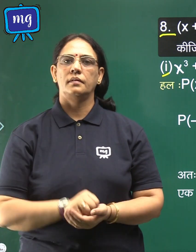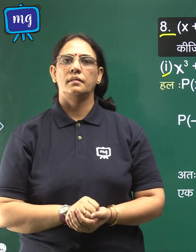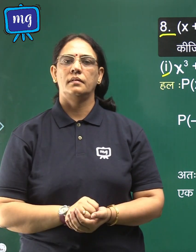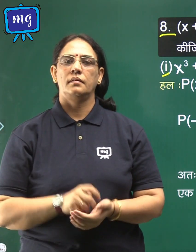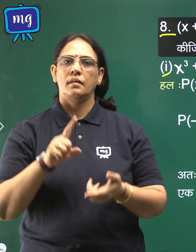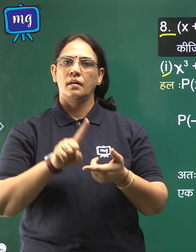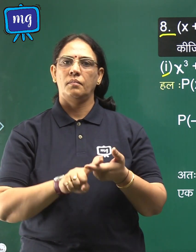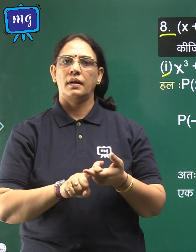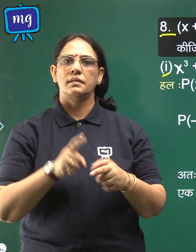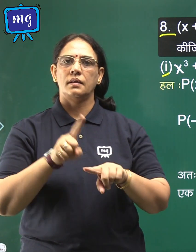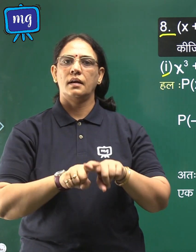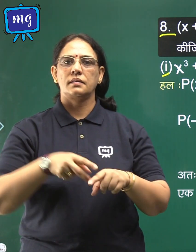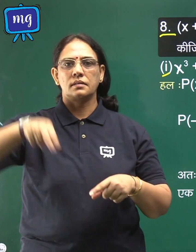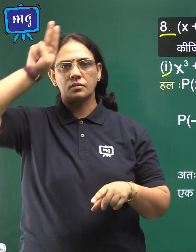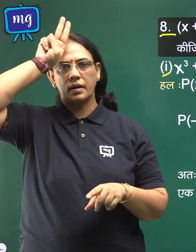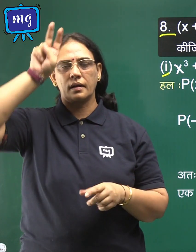प्लस एक्स स्क्वायर